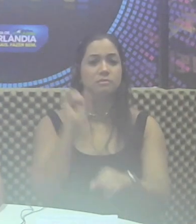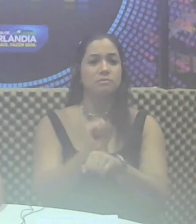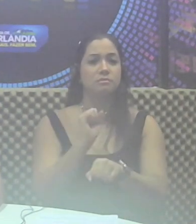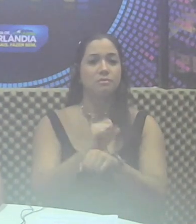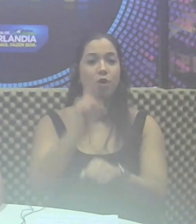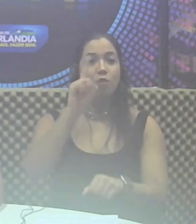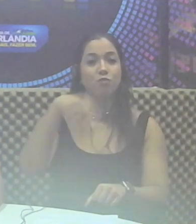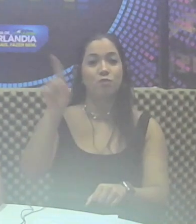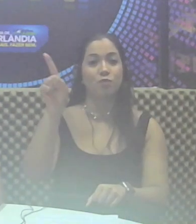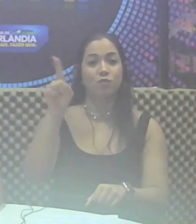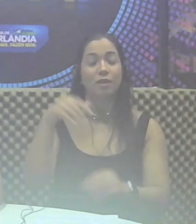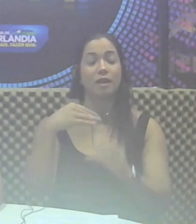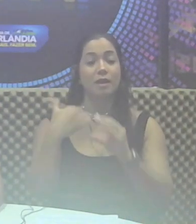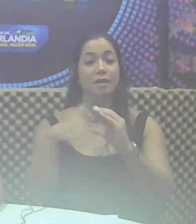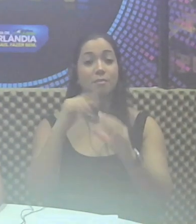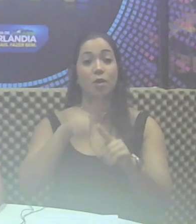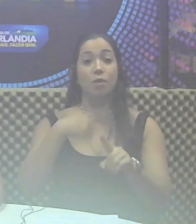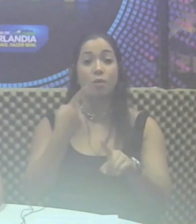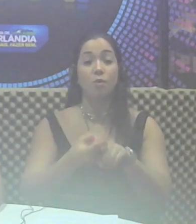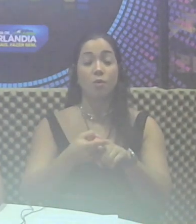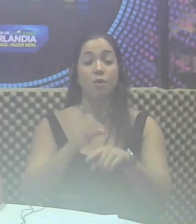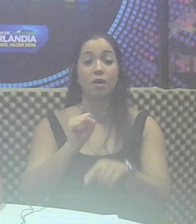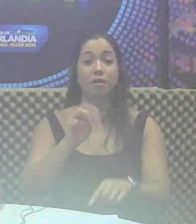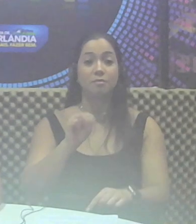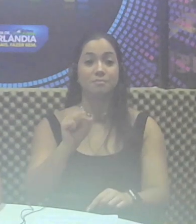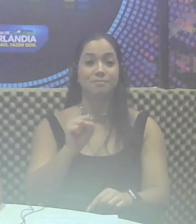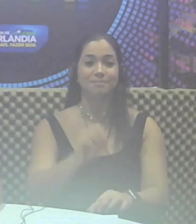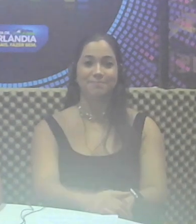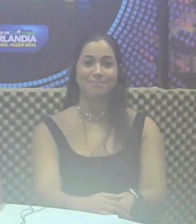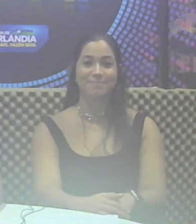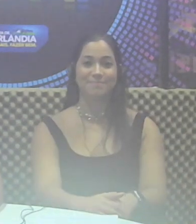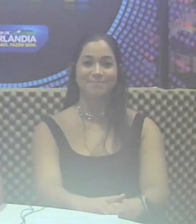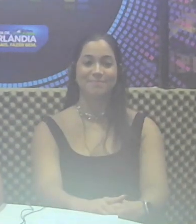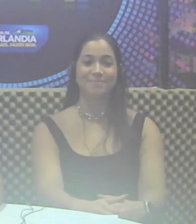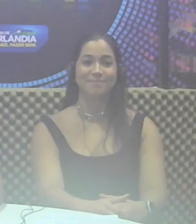aguardar a confirmação via e-mail e mensagem de SMS.